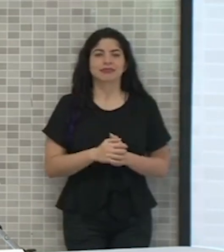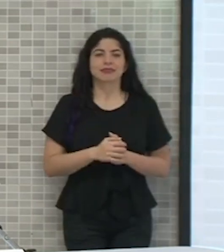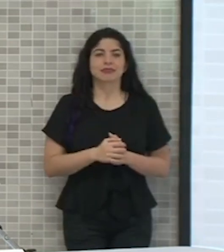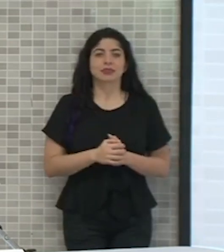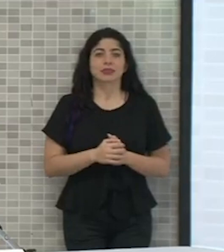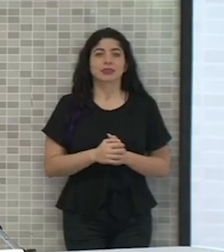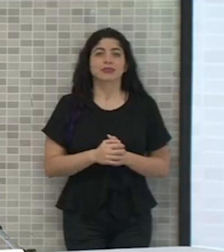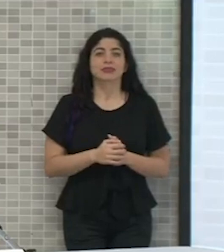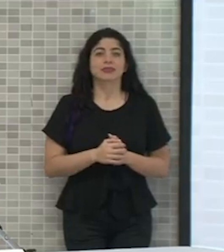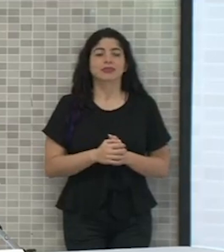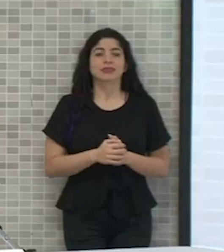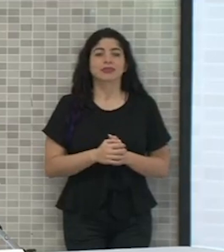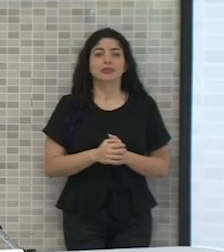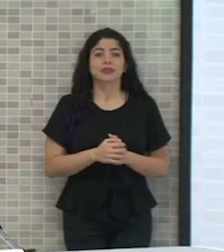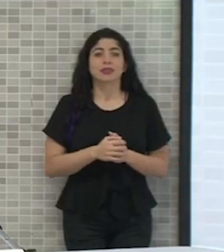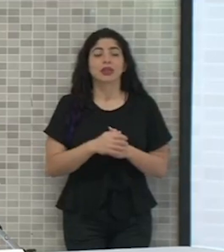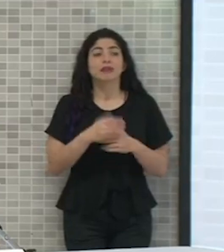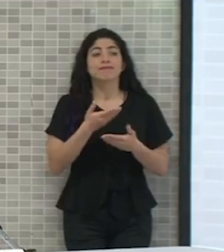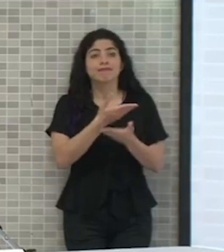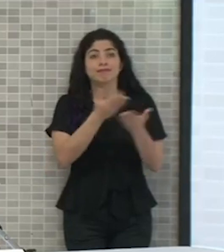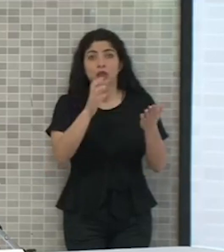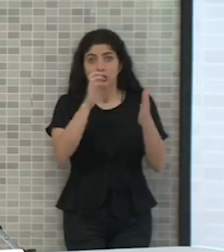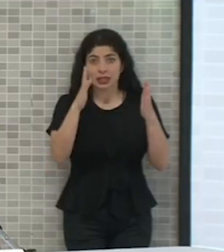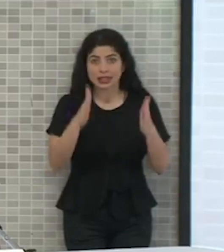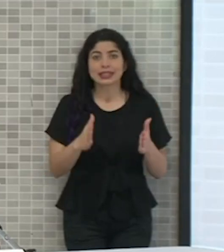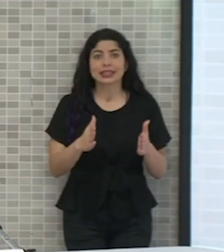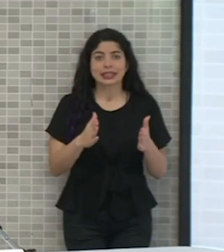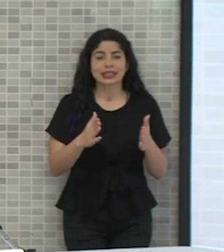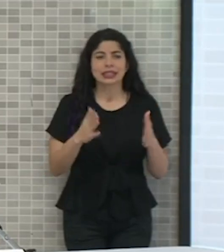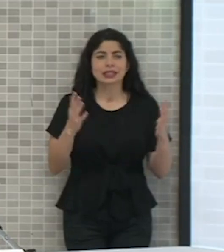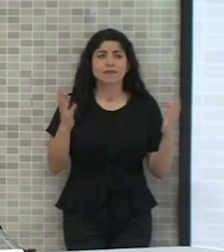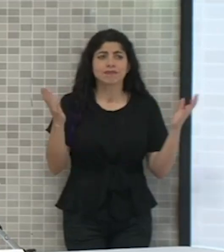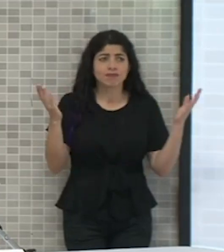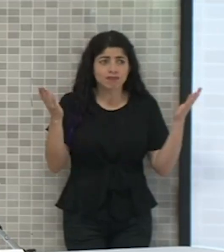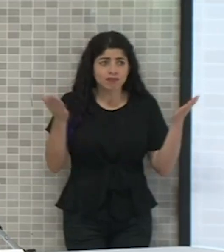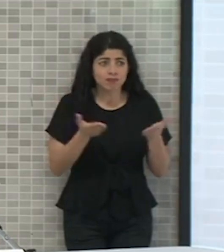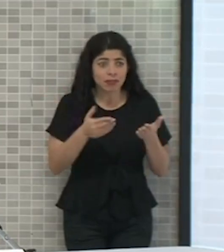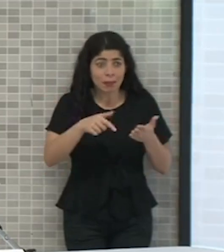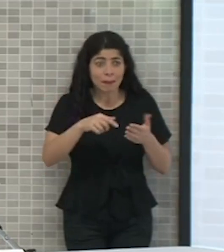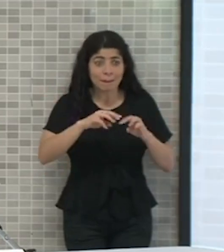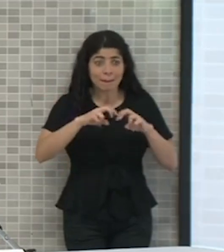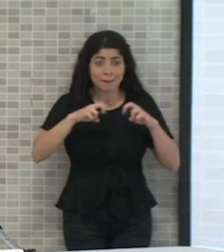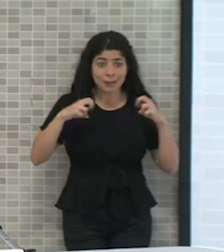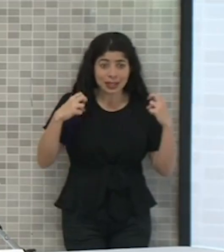Compatriotas, alrededor de esta mesa de diálogo y